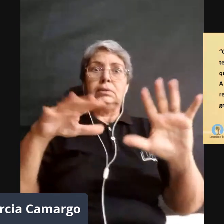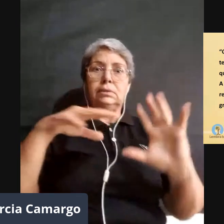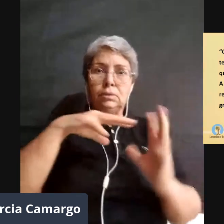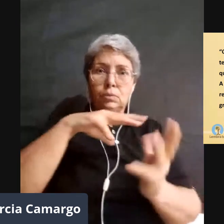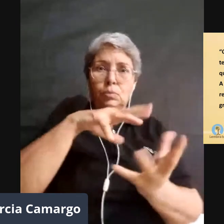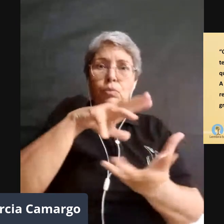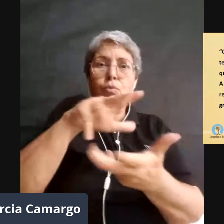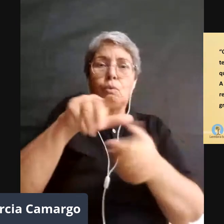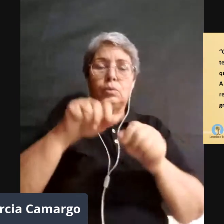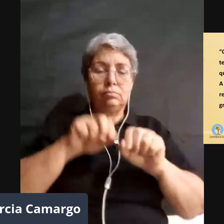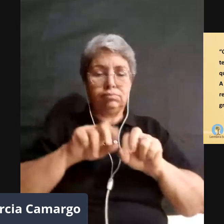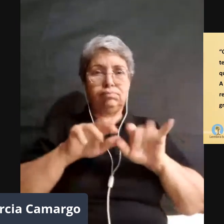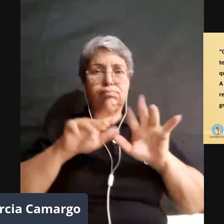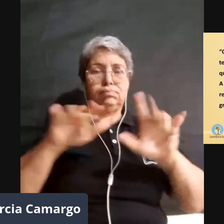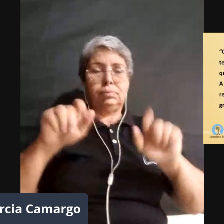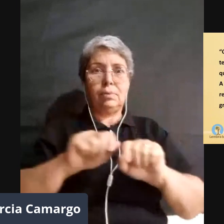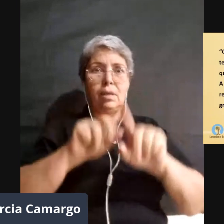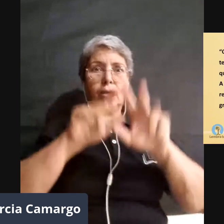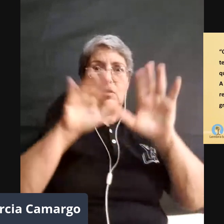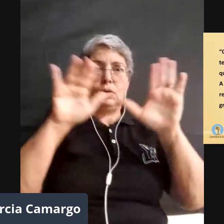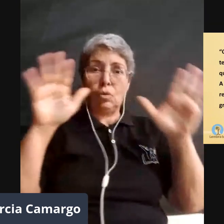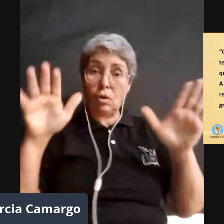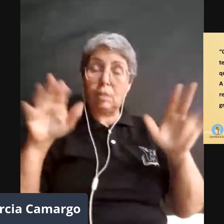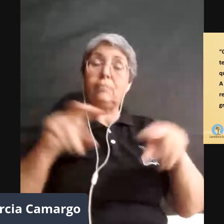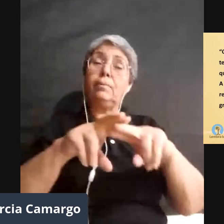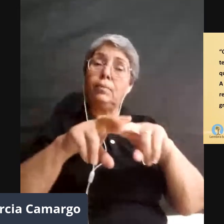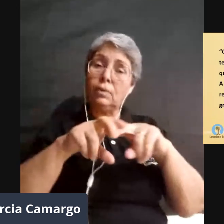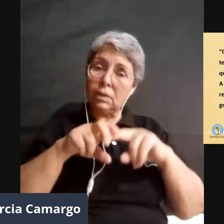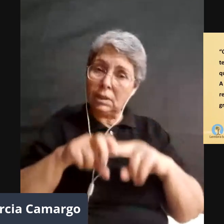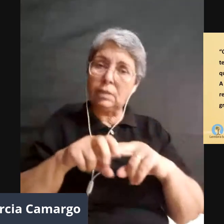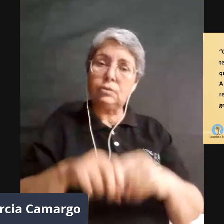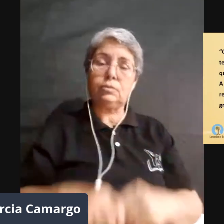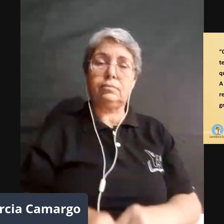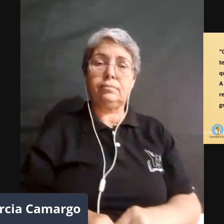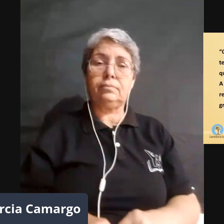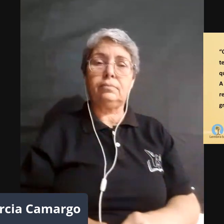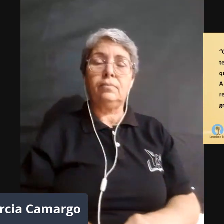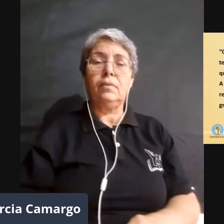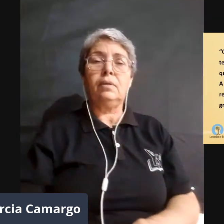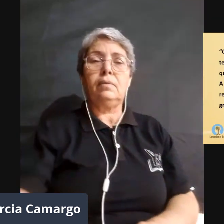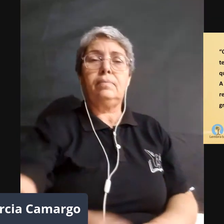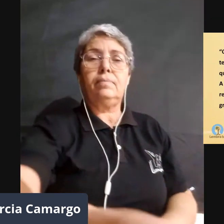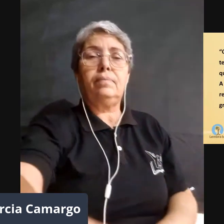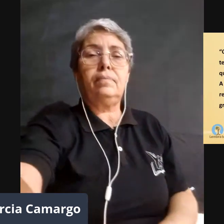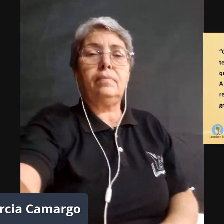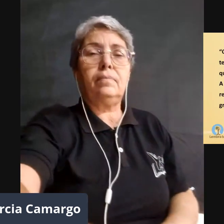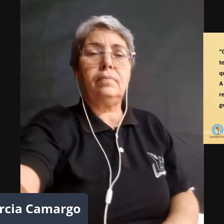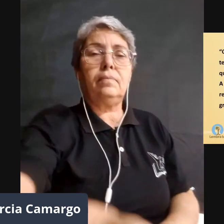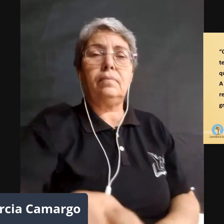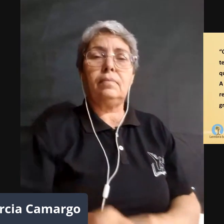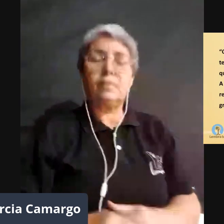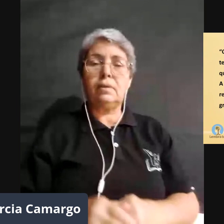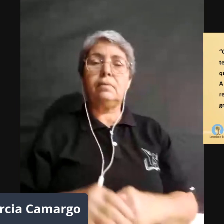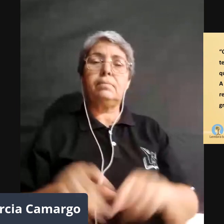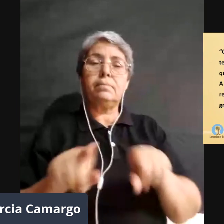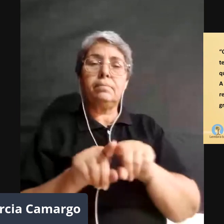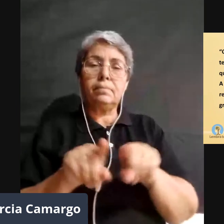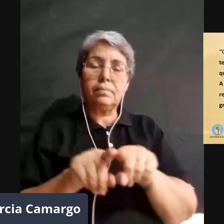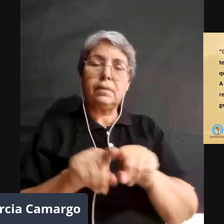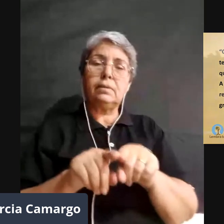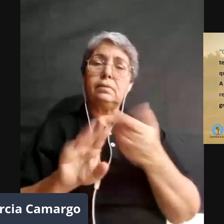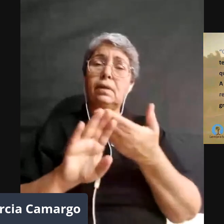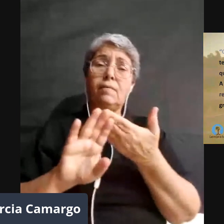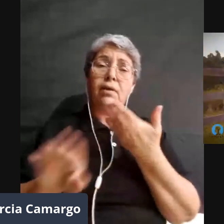pela ação de nossos próprios irmãos tem sido em grande medida conservada afastada do mundo.